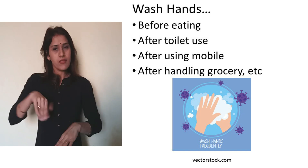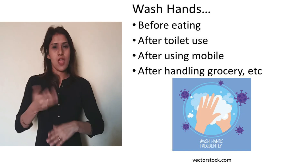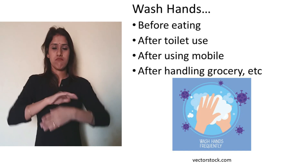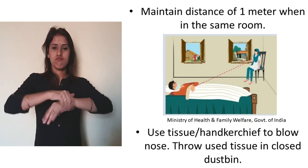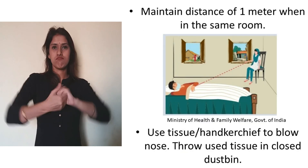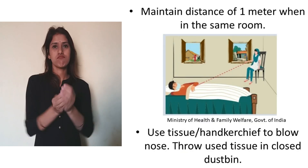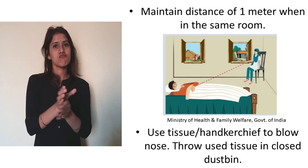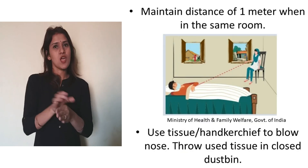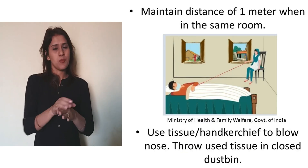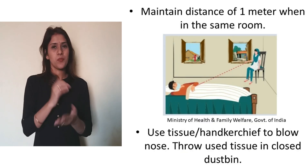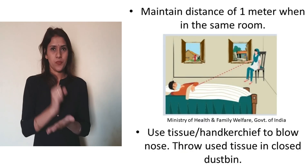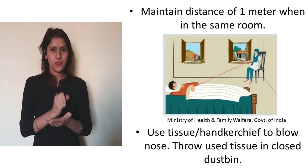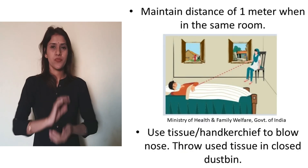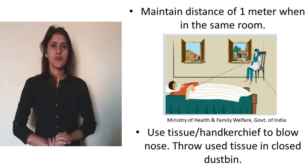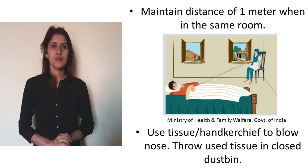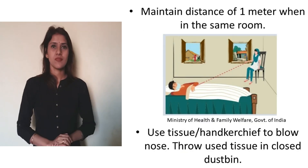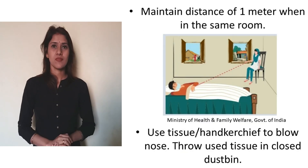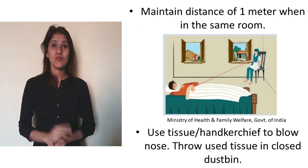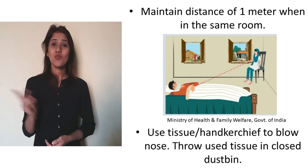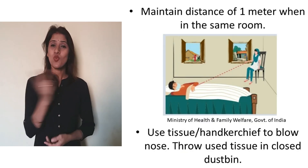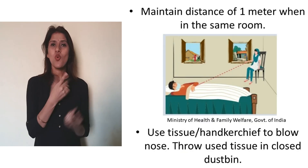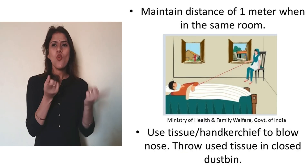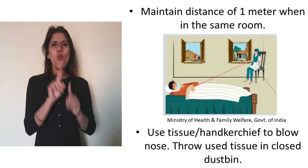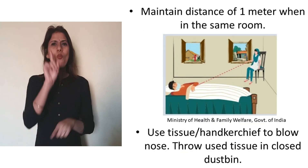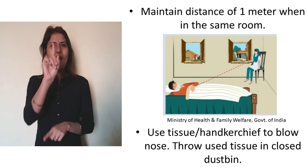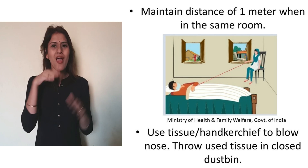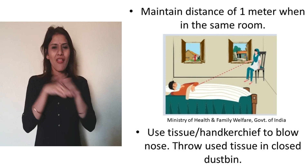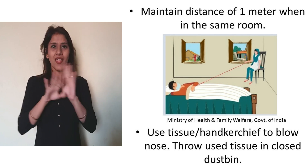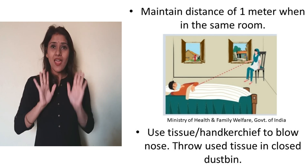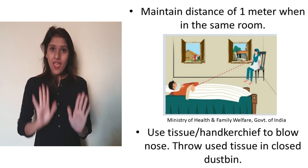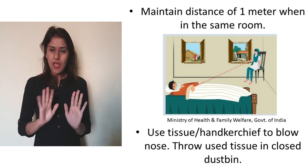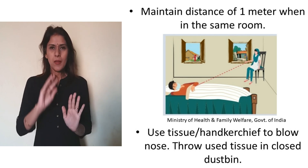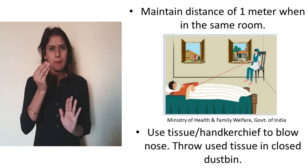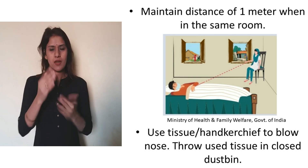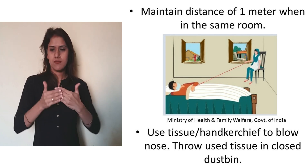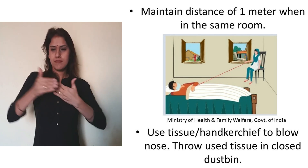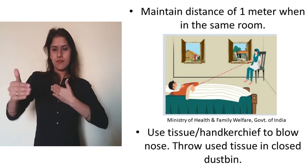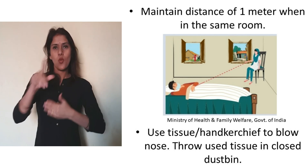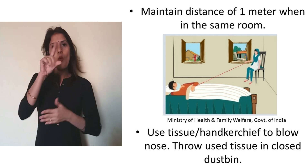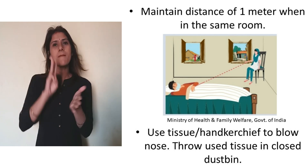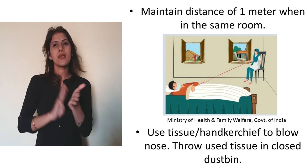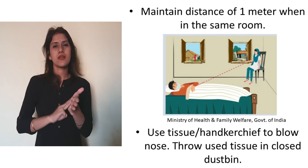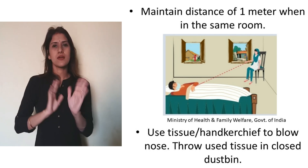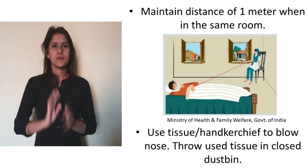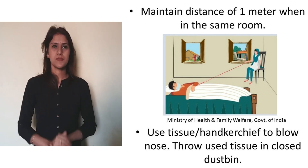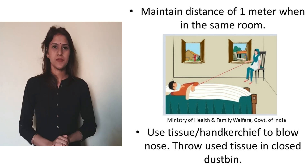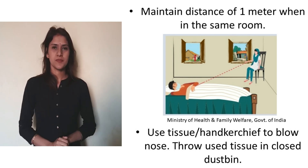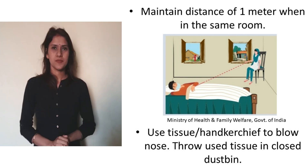हाथों को अवश्य धोएं। जिस समय आप दोनों एक ही कमरे में हों तो कम से कम 1 मीटर की दूरी अवश्य